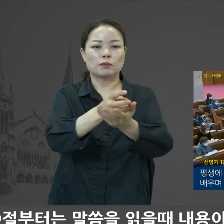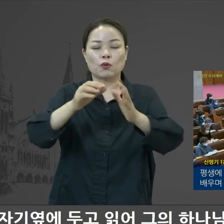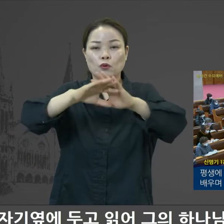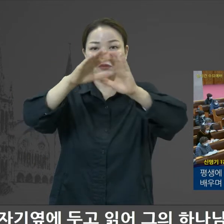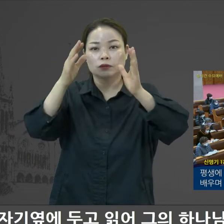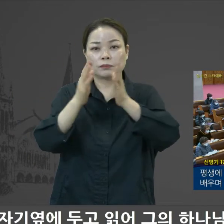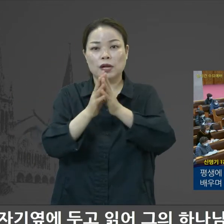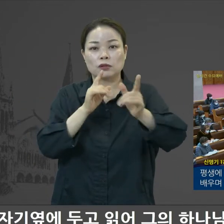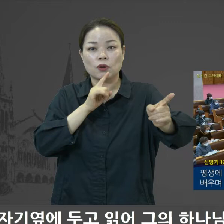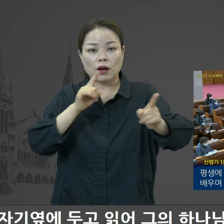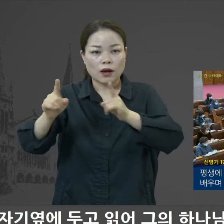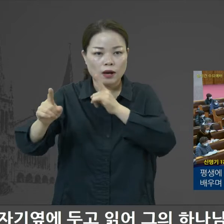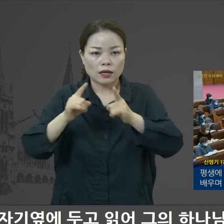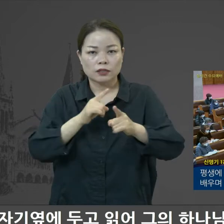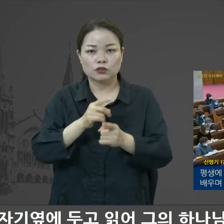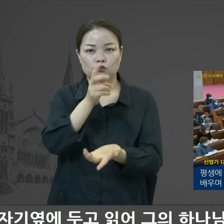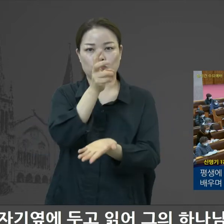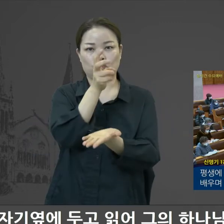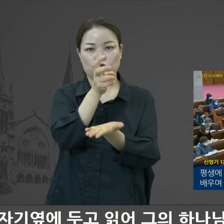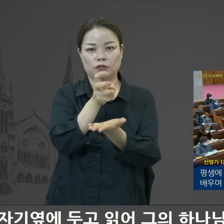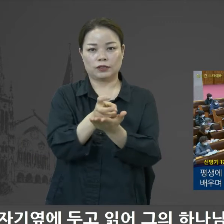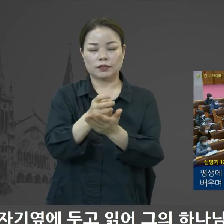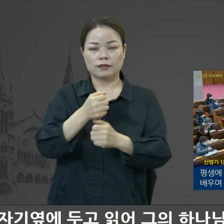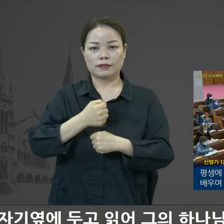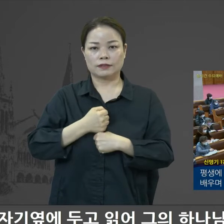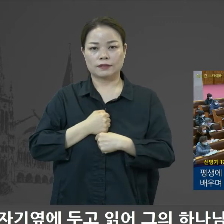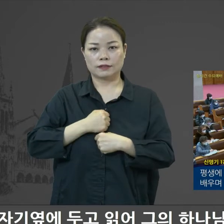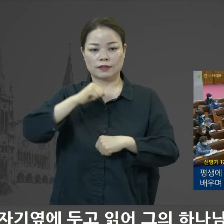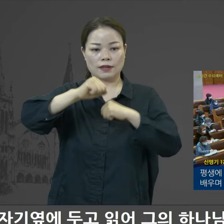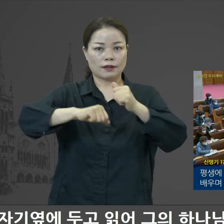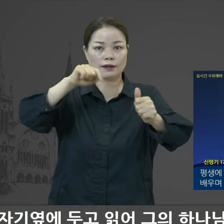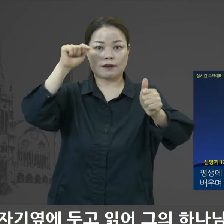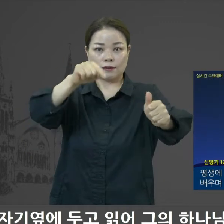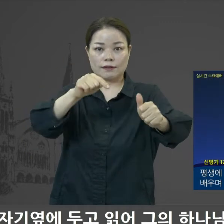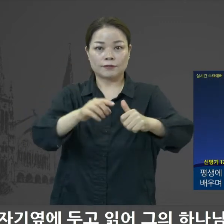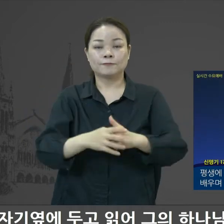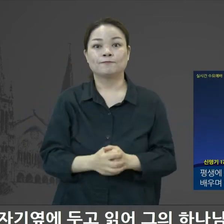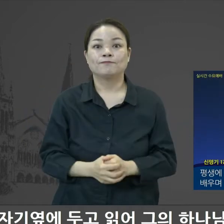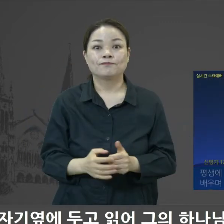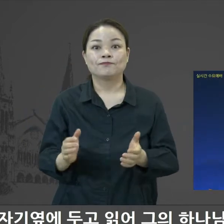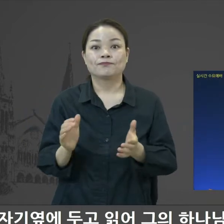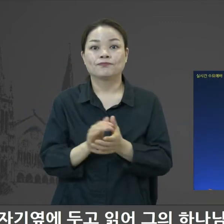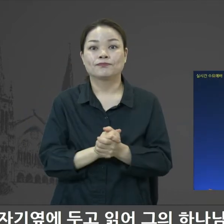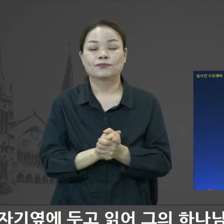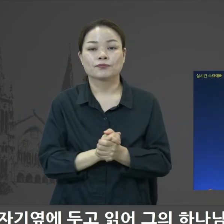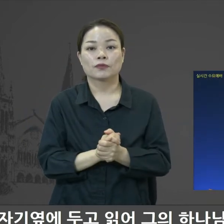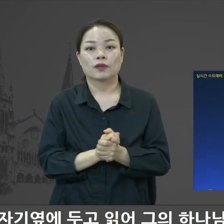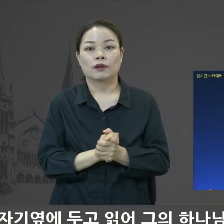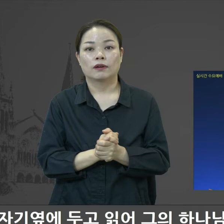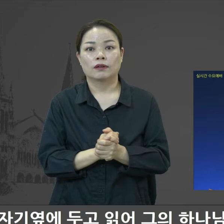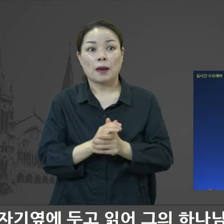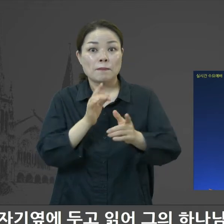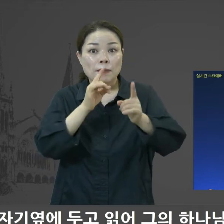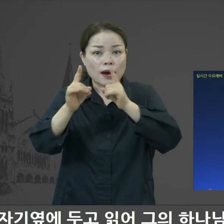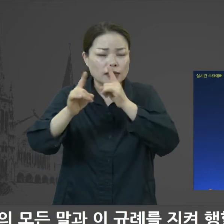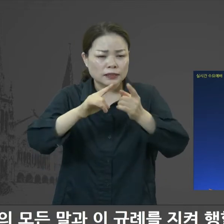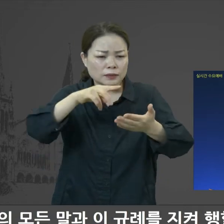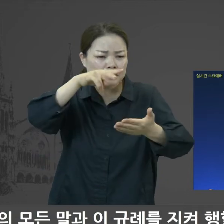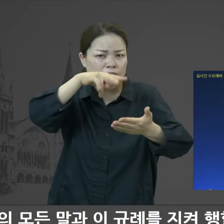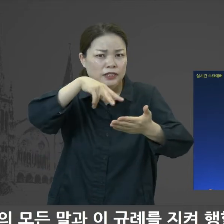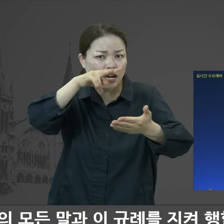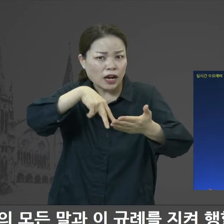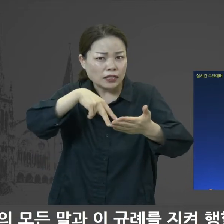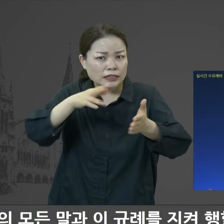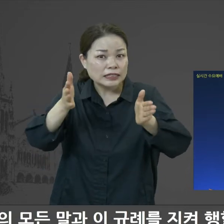율법의 모든 말과 이 규례를 지켜 행할 것이라. 아멘. 말씀을 읽어야